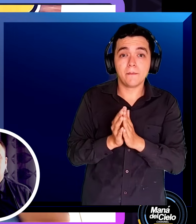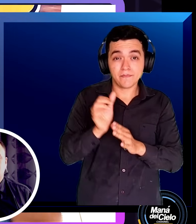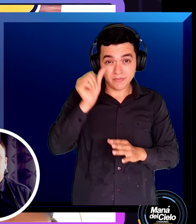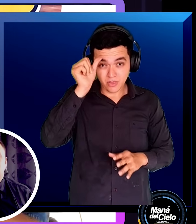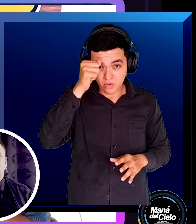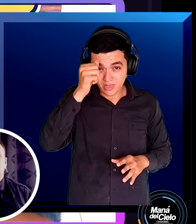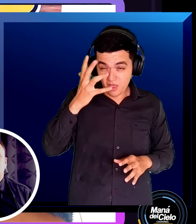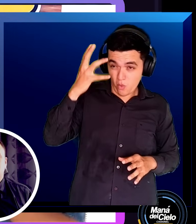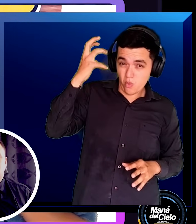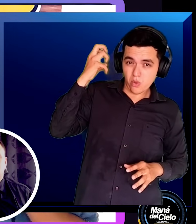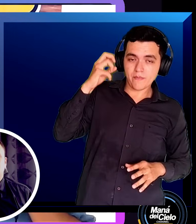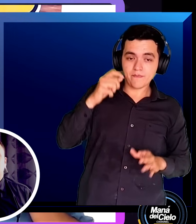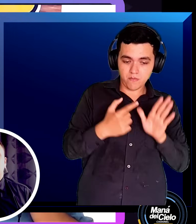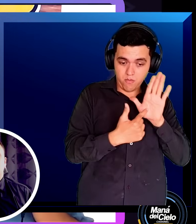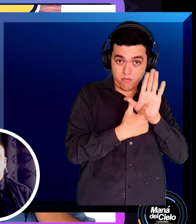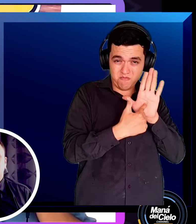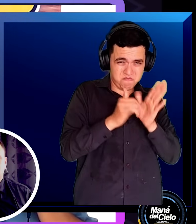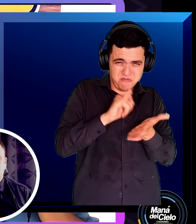para atacarlos,